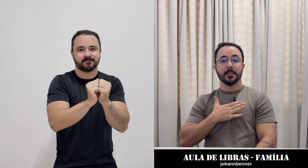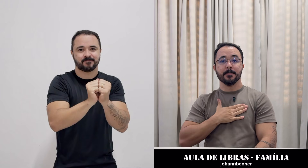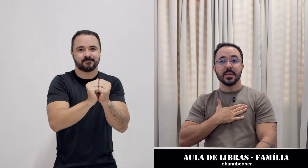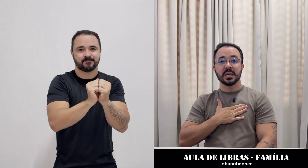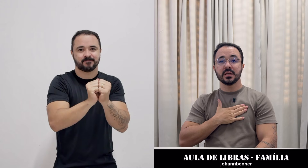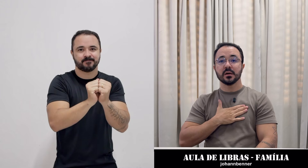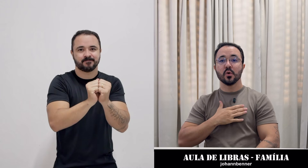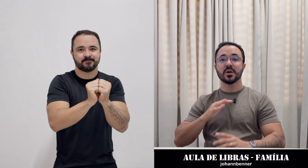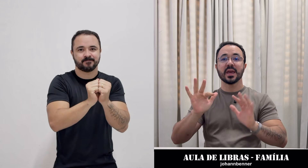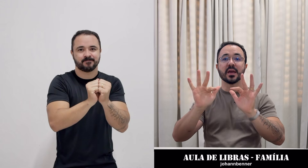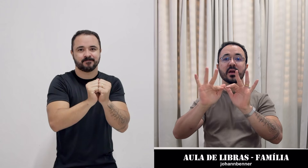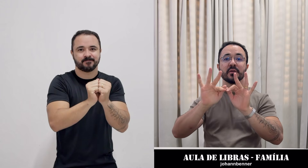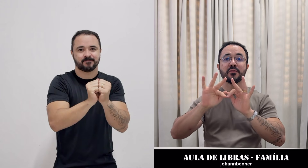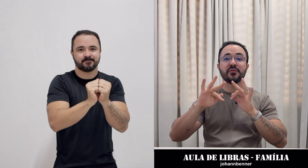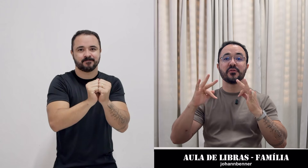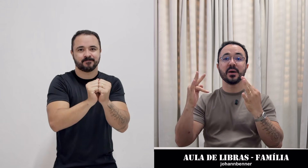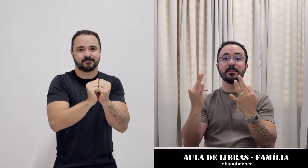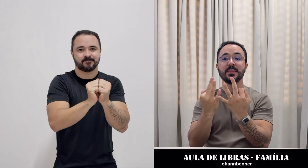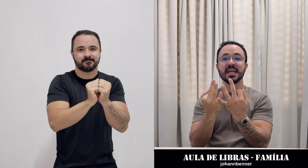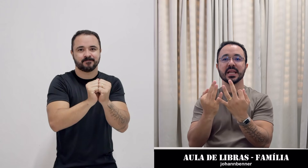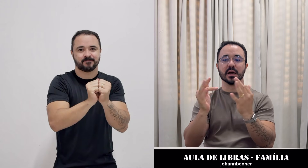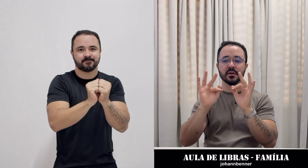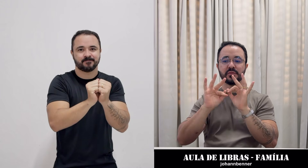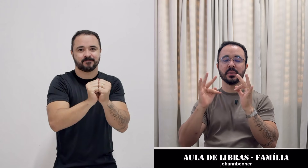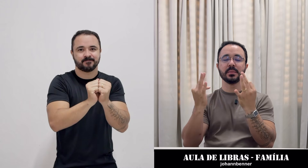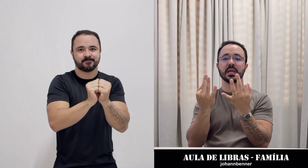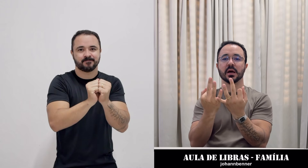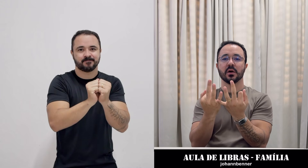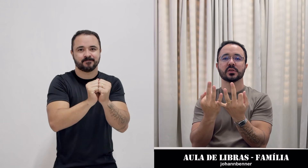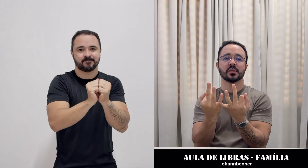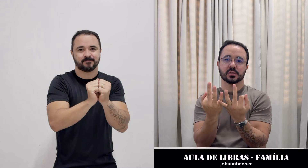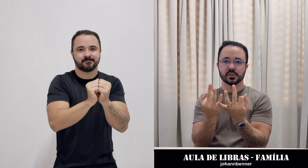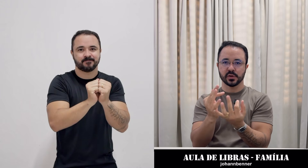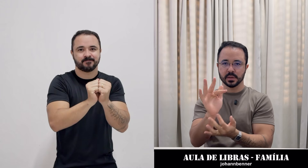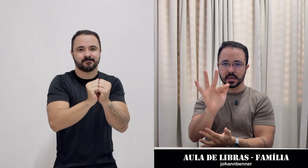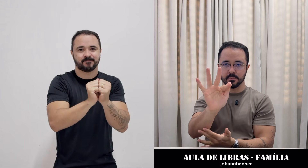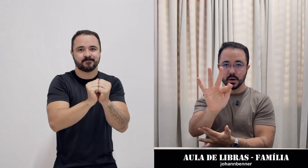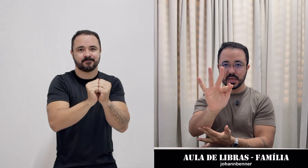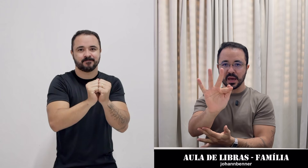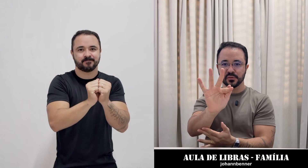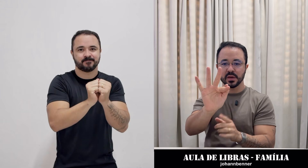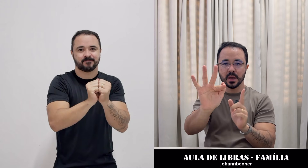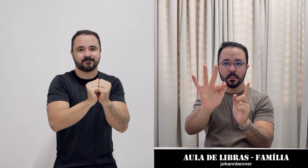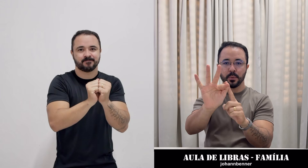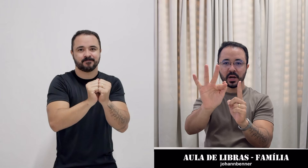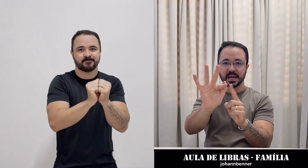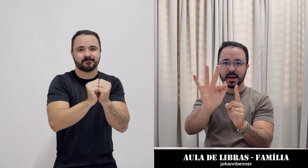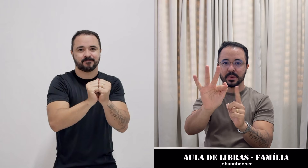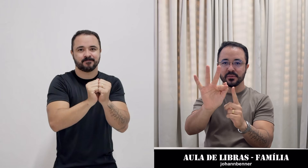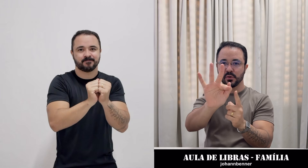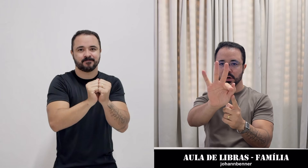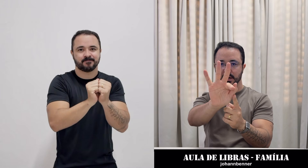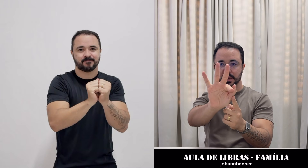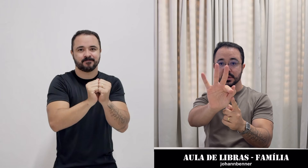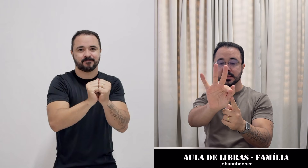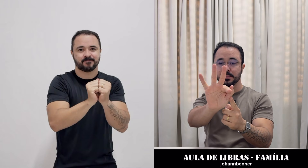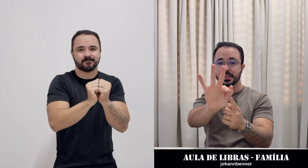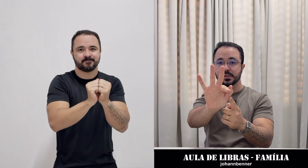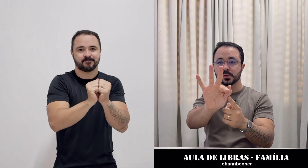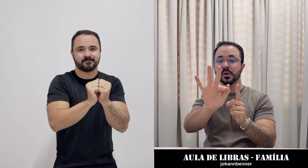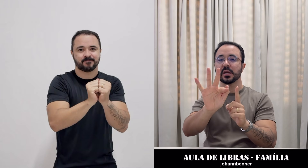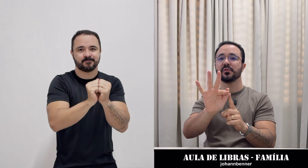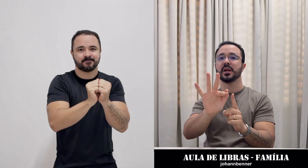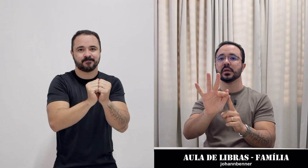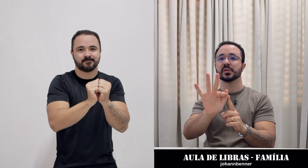aqui, ó, minha o quê? Família, família. Olha só o sinal de família. Mão em F, polegar para fora. Lembra